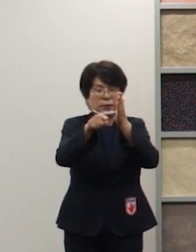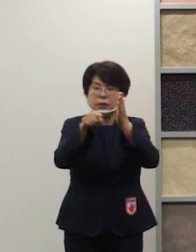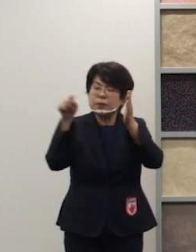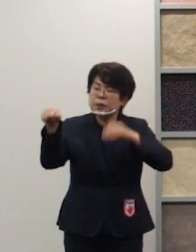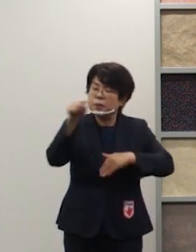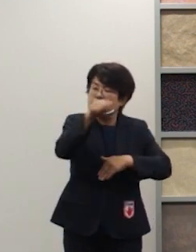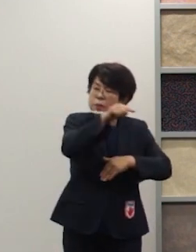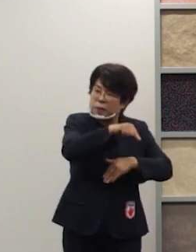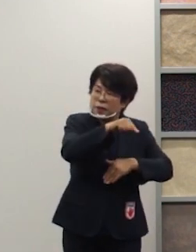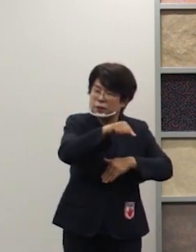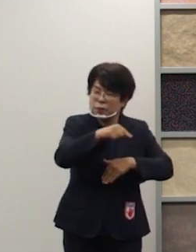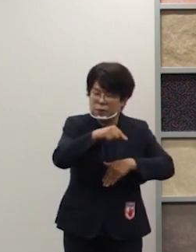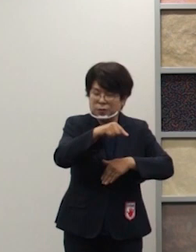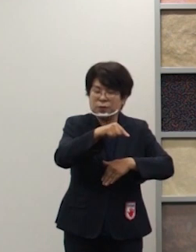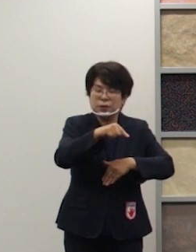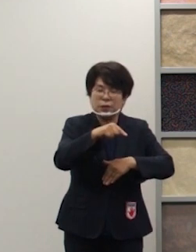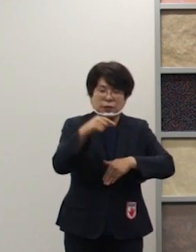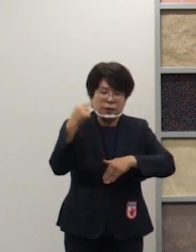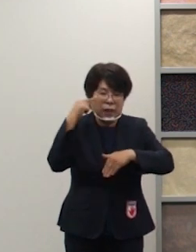皆さんのご意向を踏まえてですね、